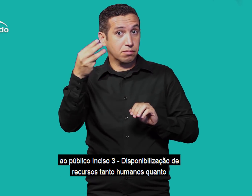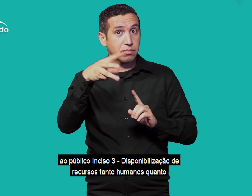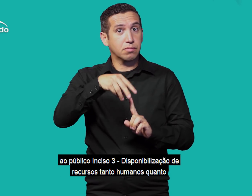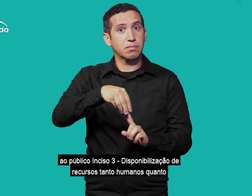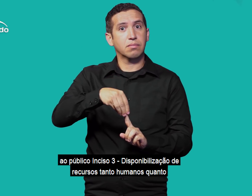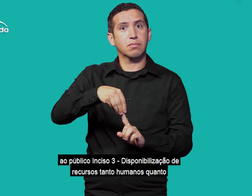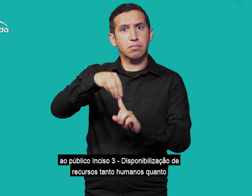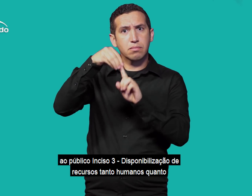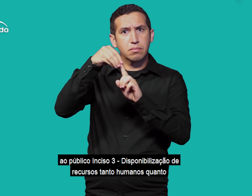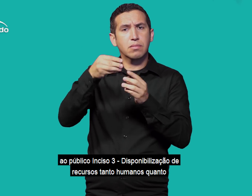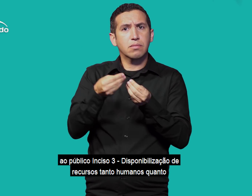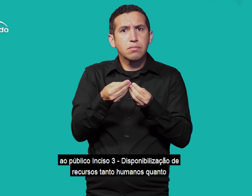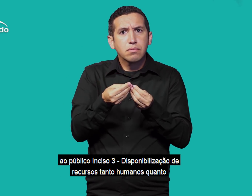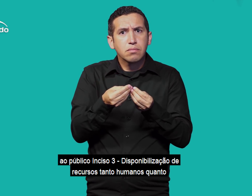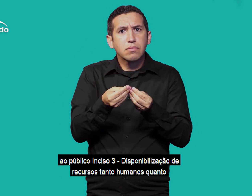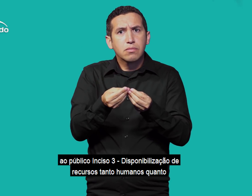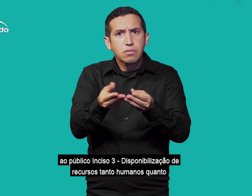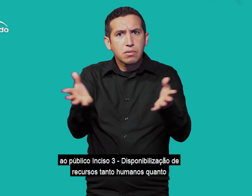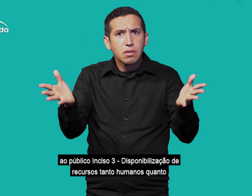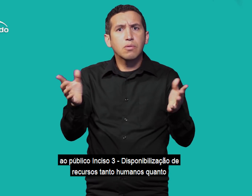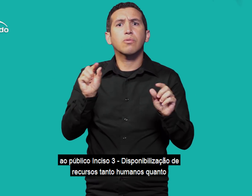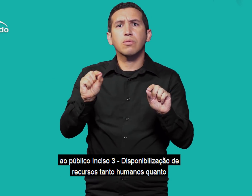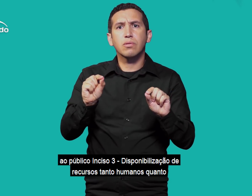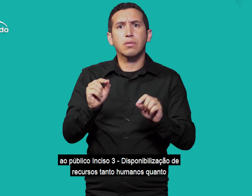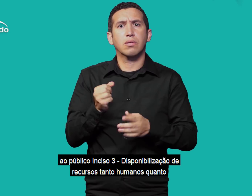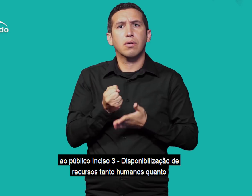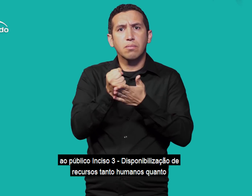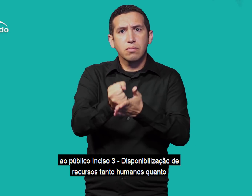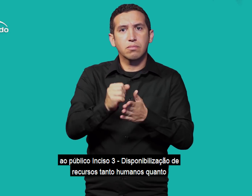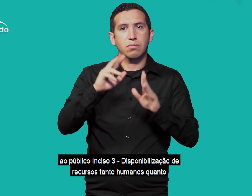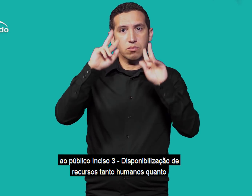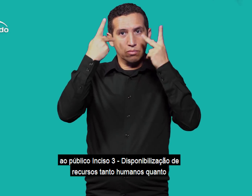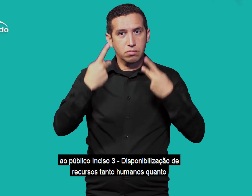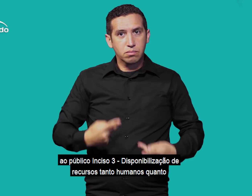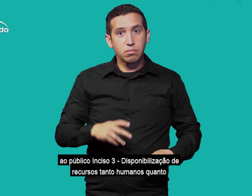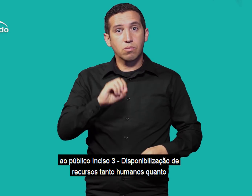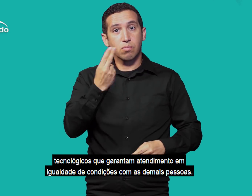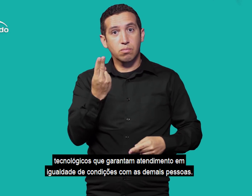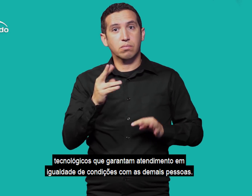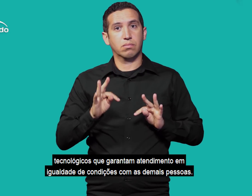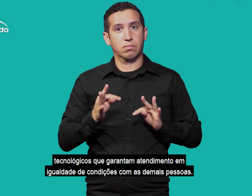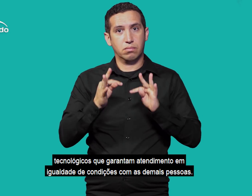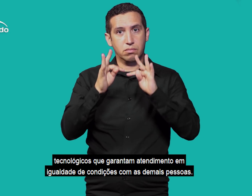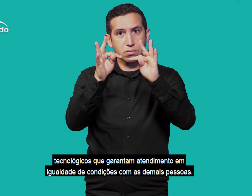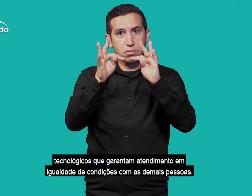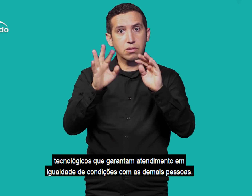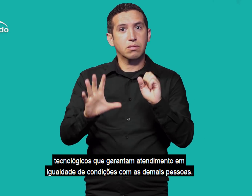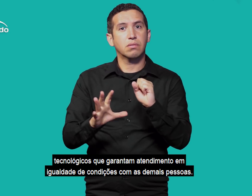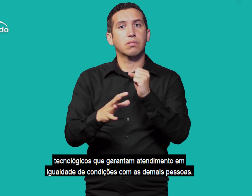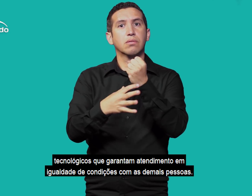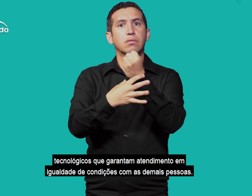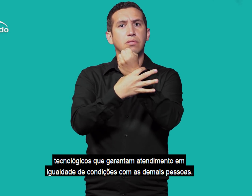3 disponibilização de recursos tanto humanos quanto tecnológicos que garantam o atendimento